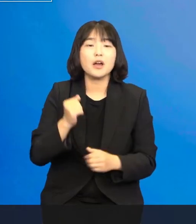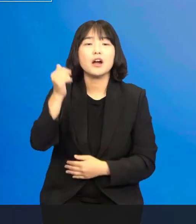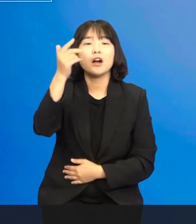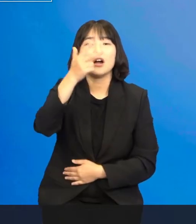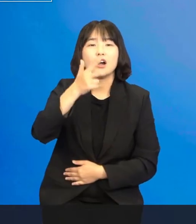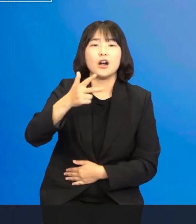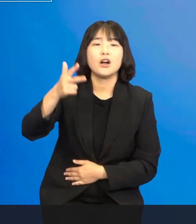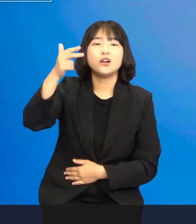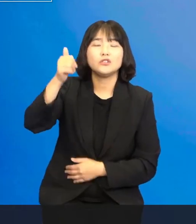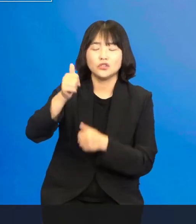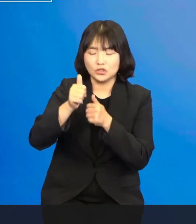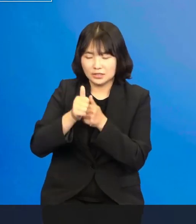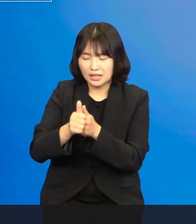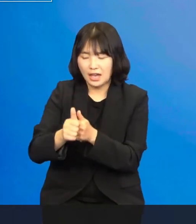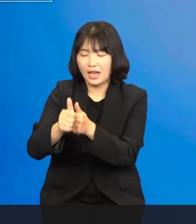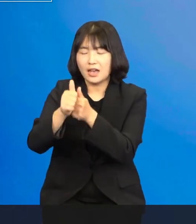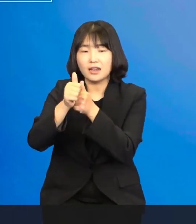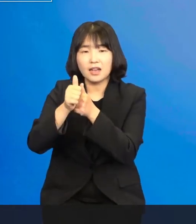주 따라가십시다.